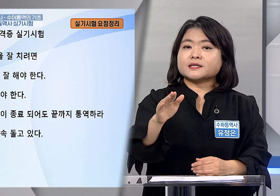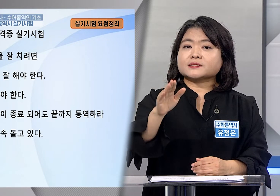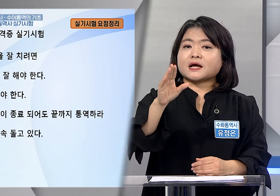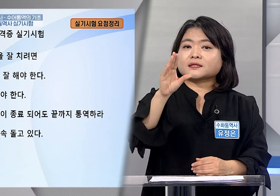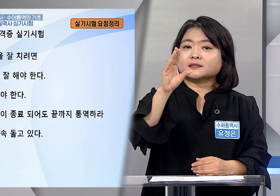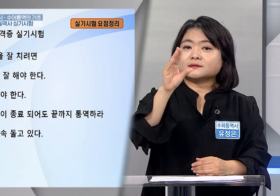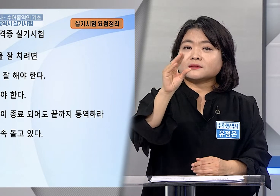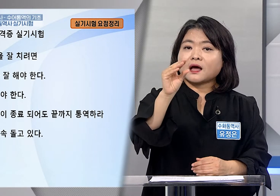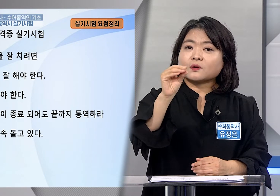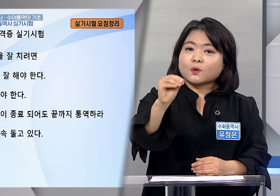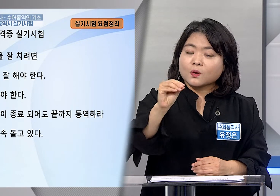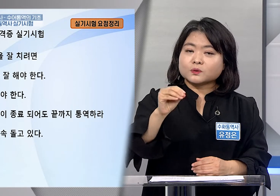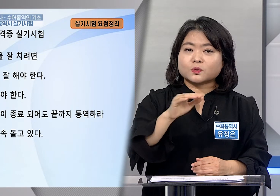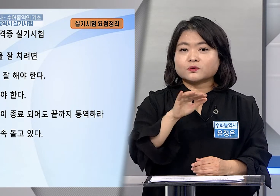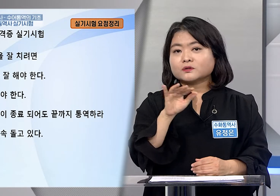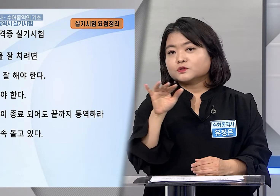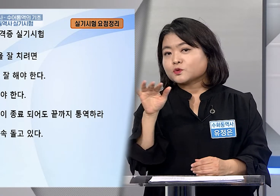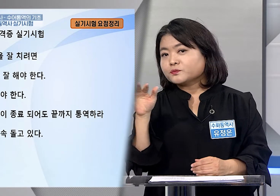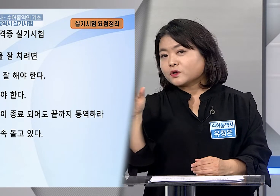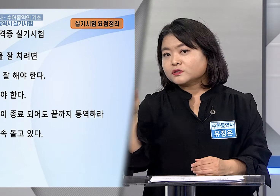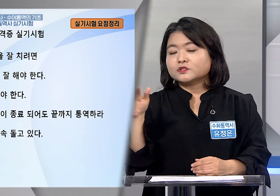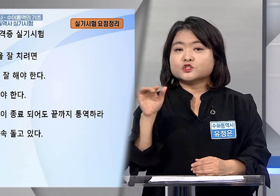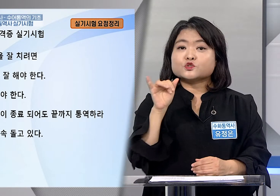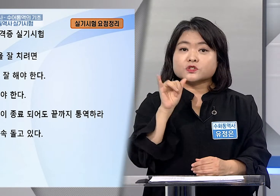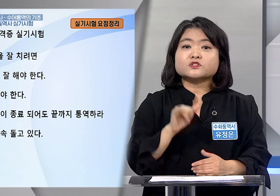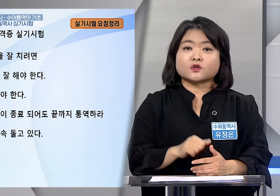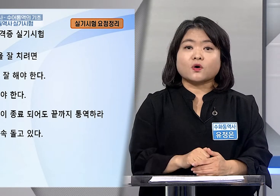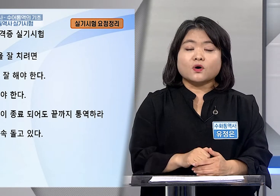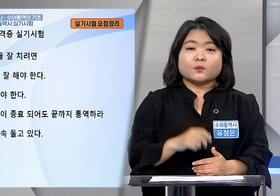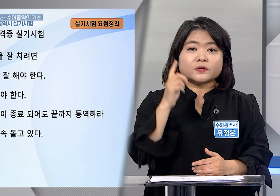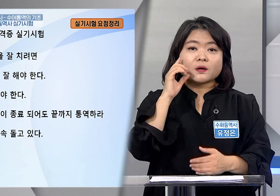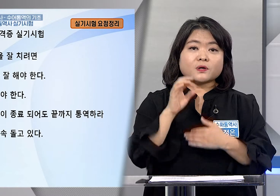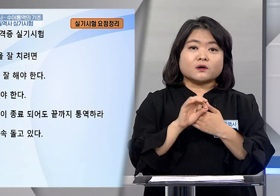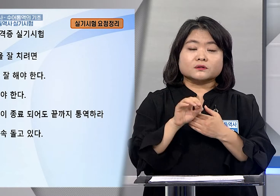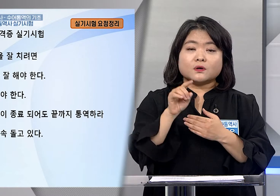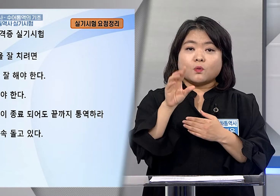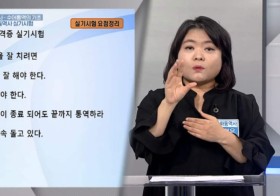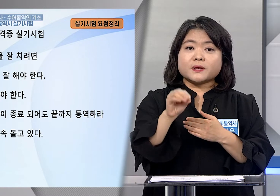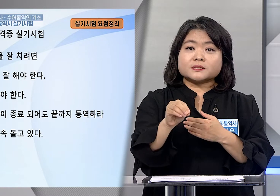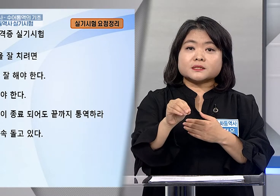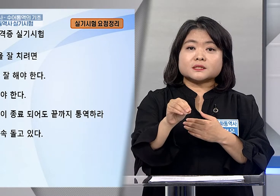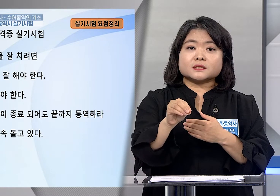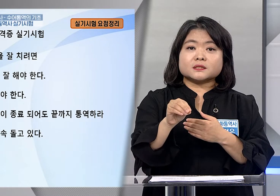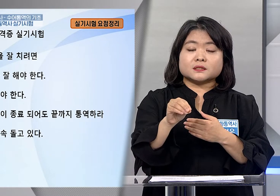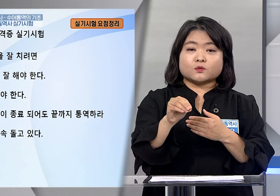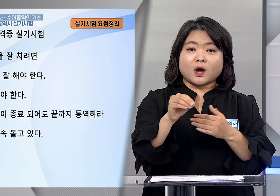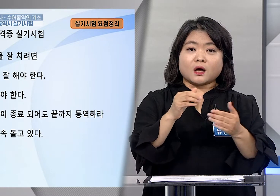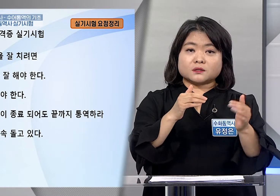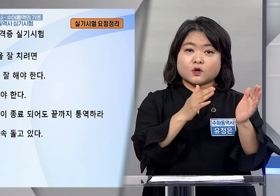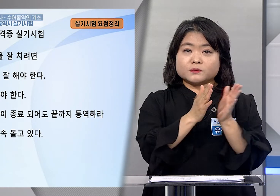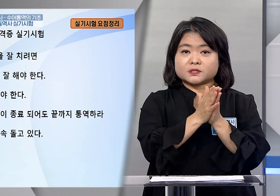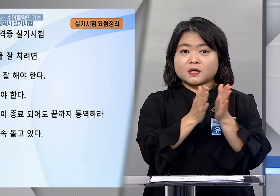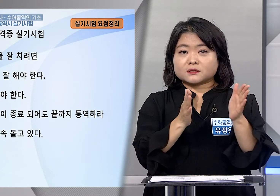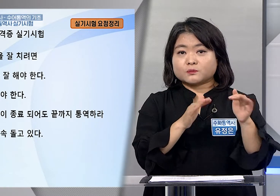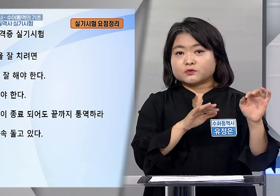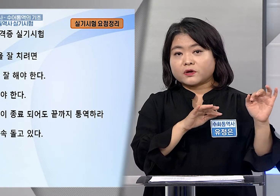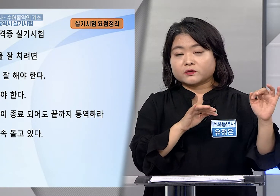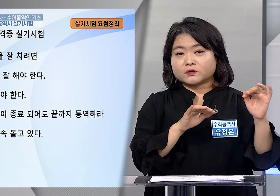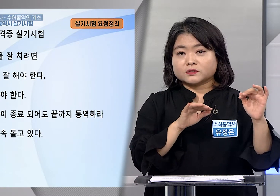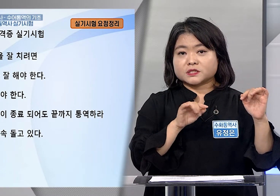메시지가 끝나고 통역은 좀 더 이어질 수 있죠. 왜냐하면 원 메시지와 처음 시작 때부터의 어떤